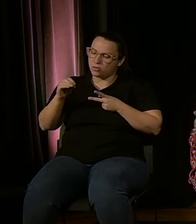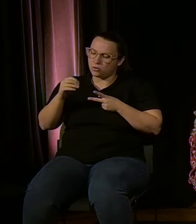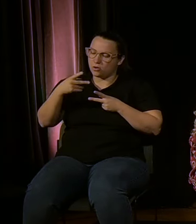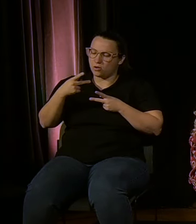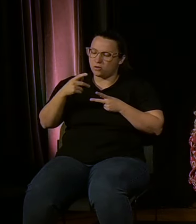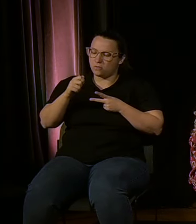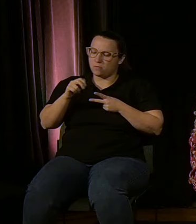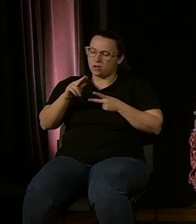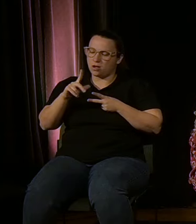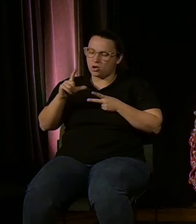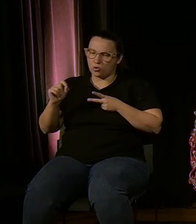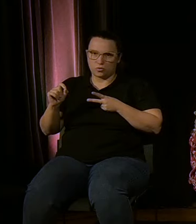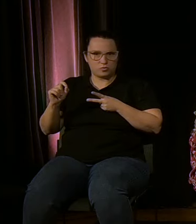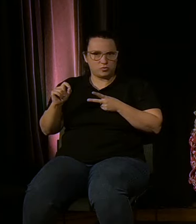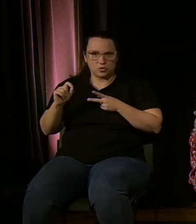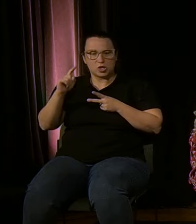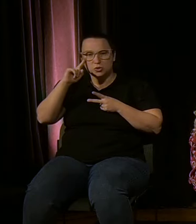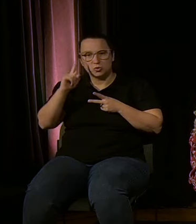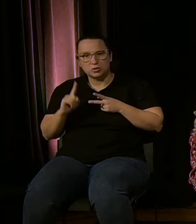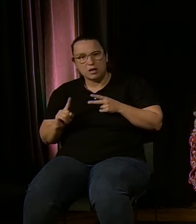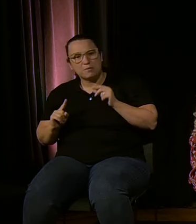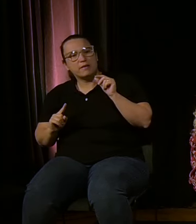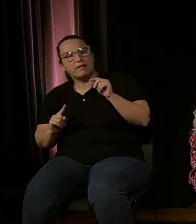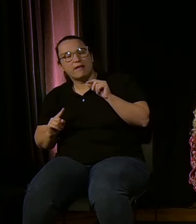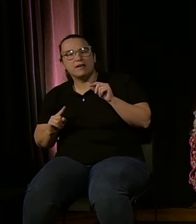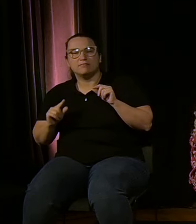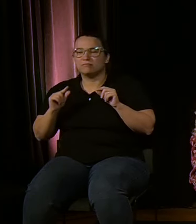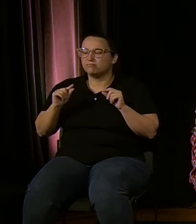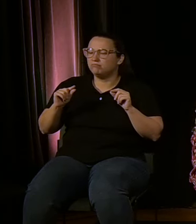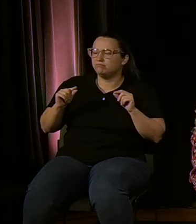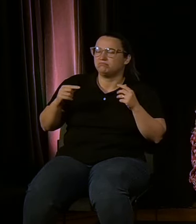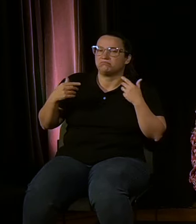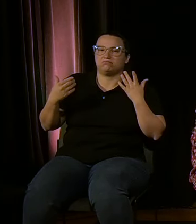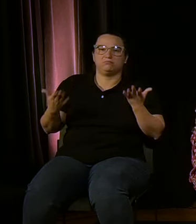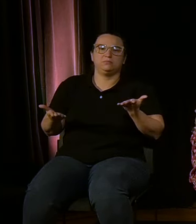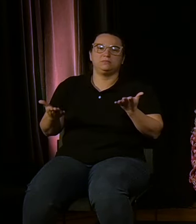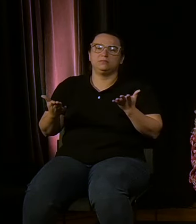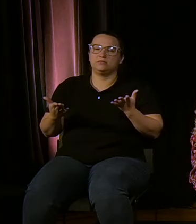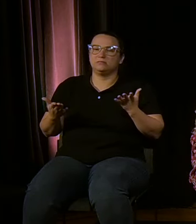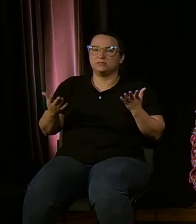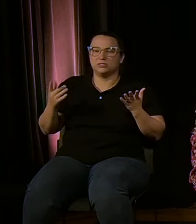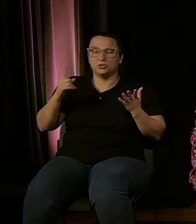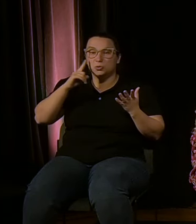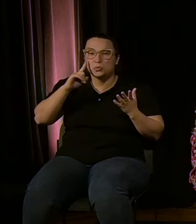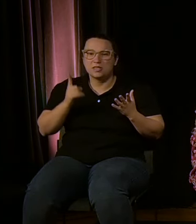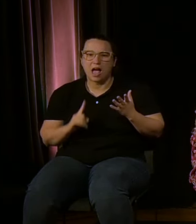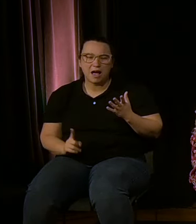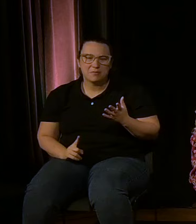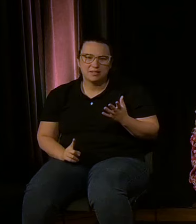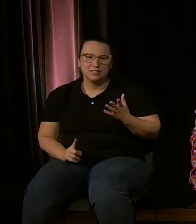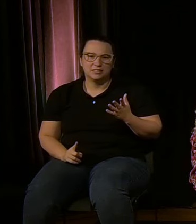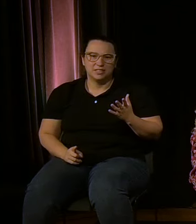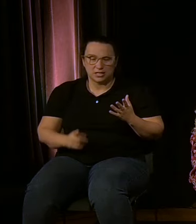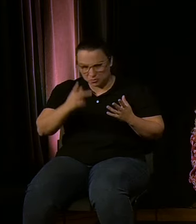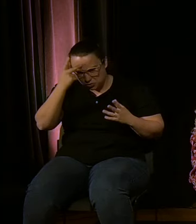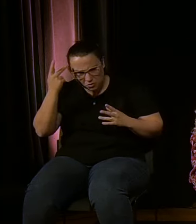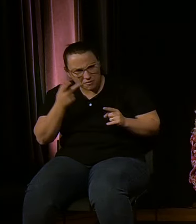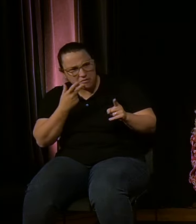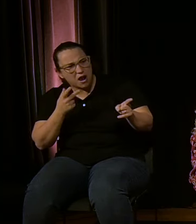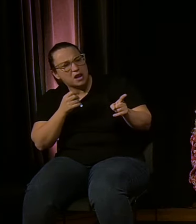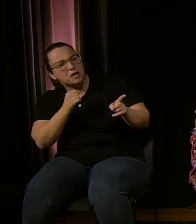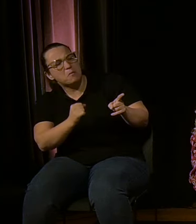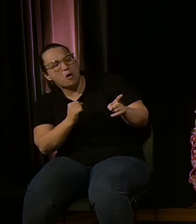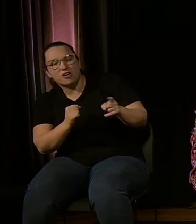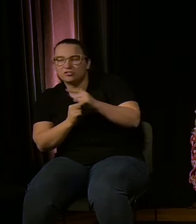nenhum nem outro e também não sabe quem se é, enfim, também está sendo deslocado e sendo... As pessoas estão dizendo quem ele